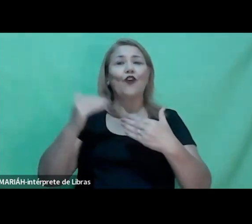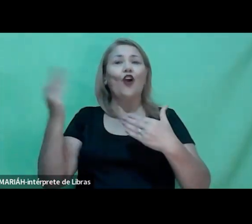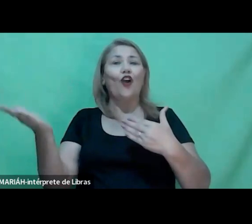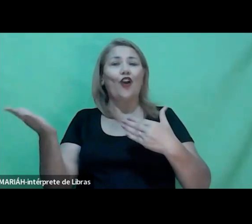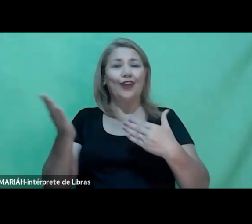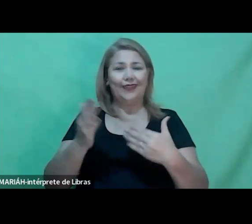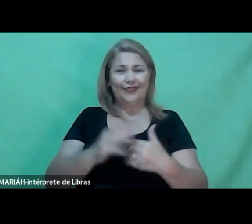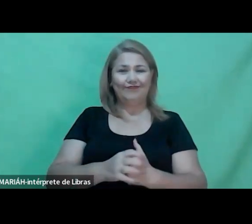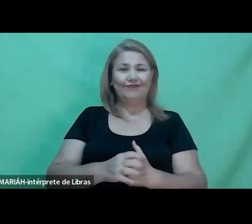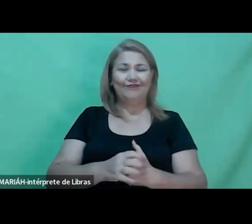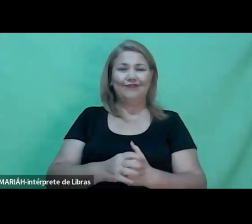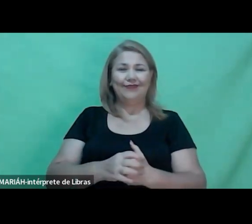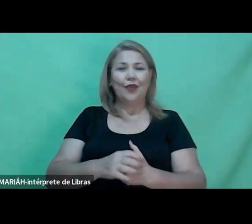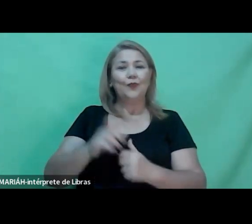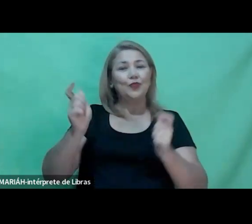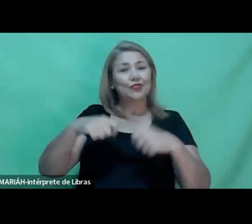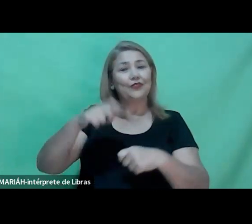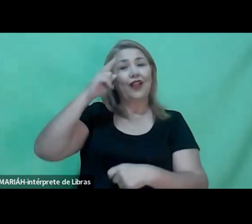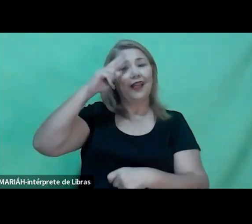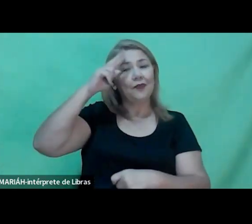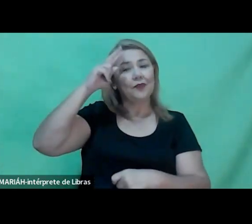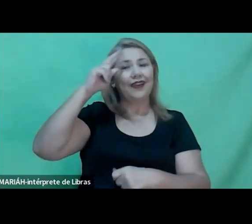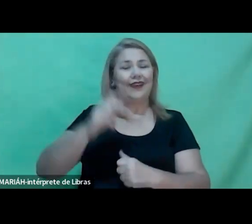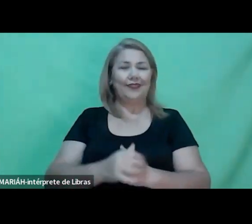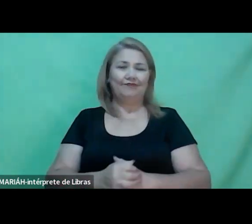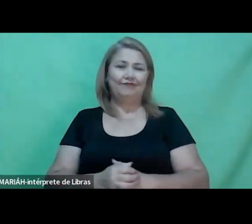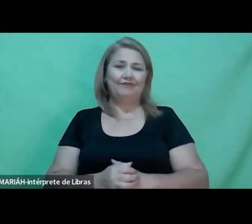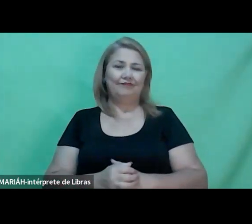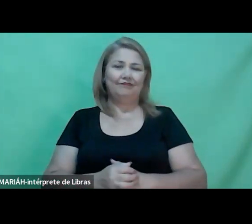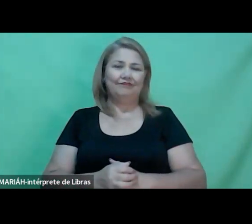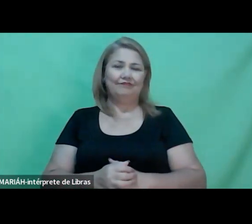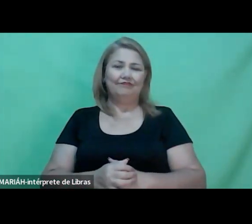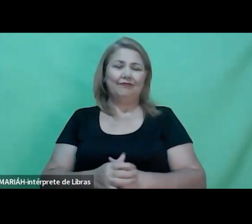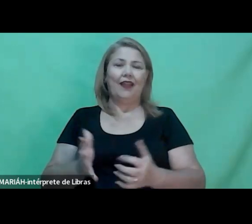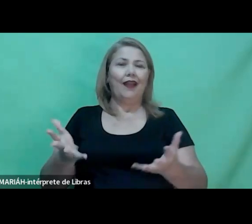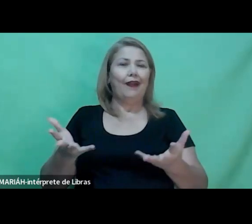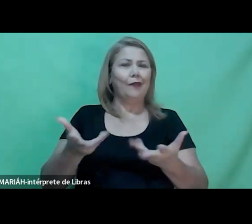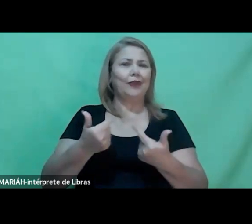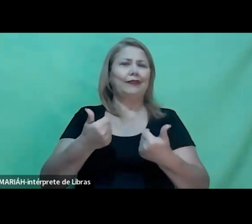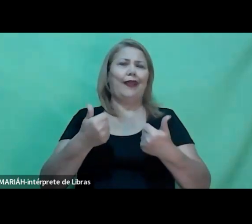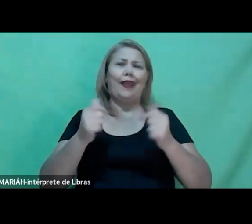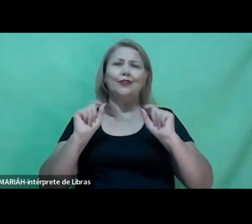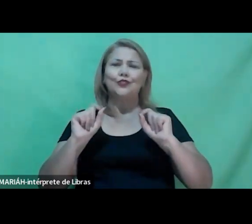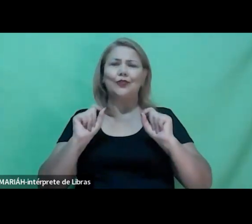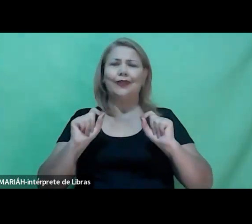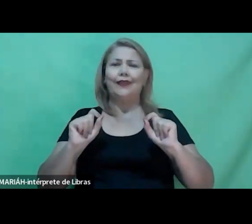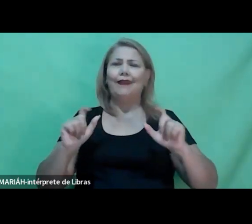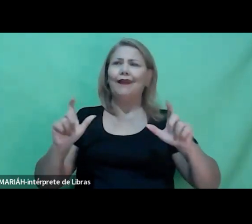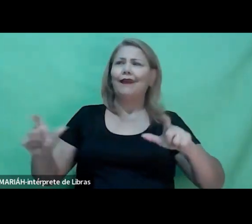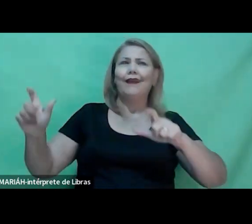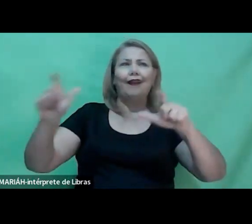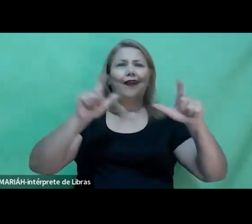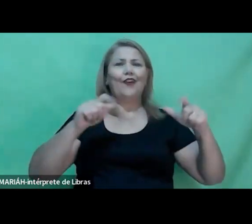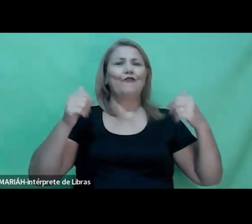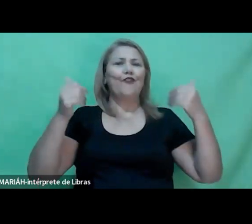lugares exteriores Es bueno tener habilidad para describir de pronto no solo los paisajes sino los